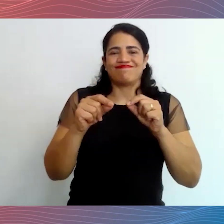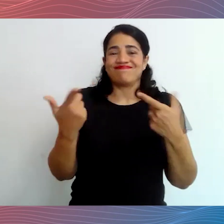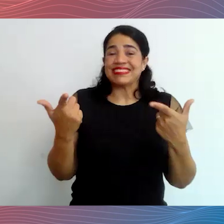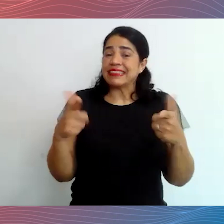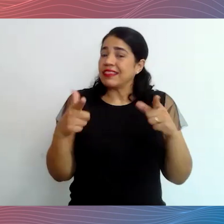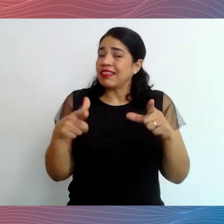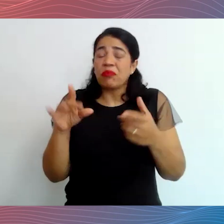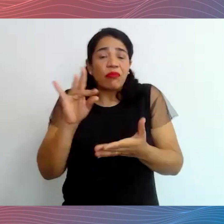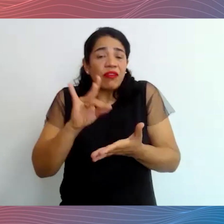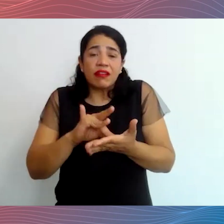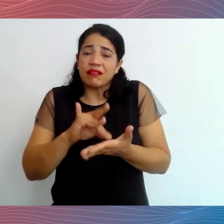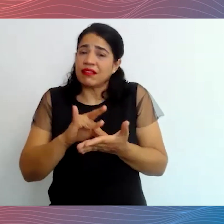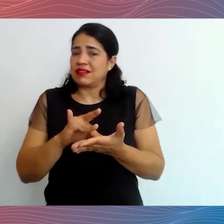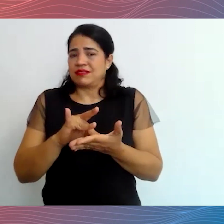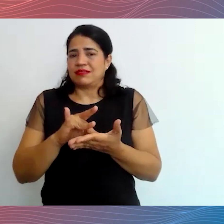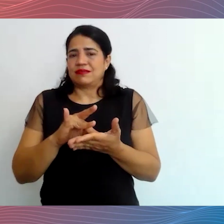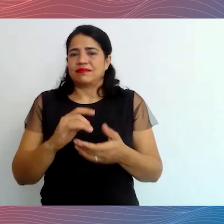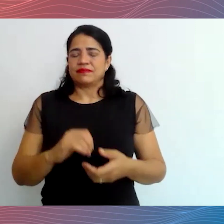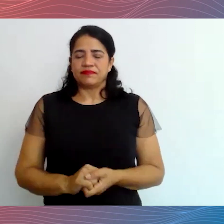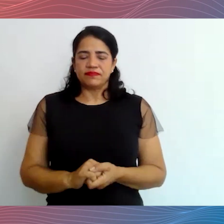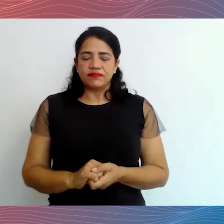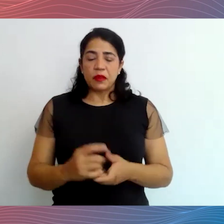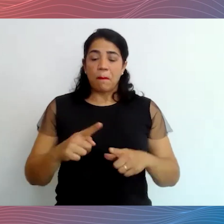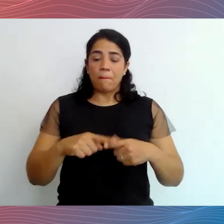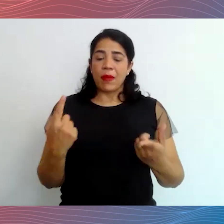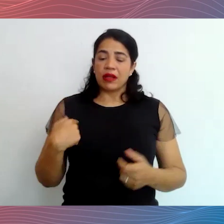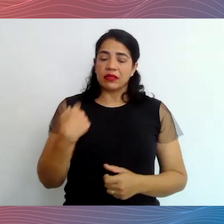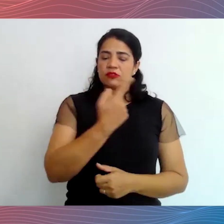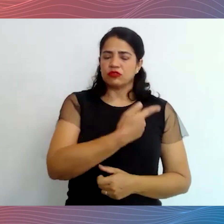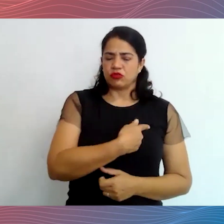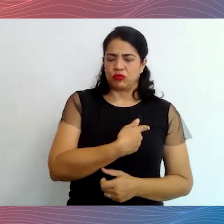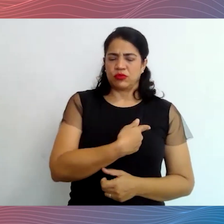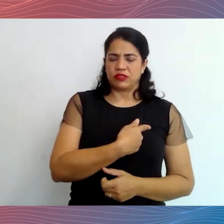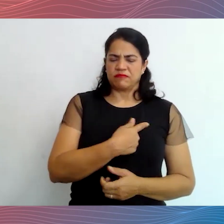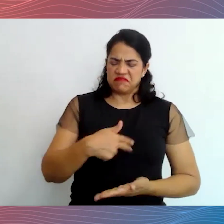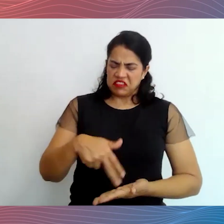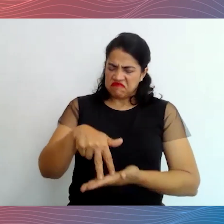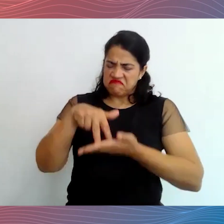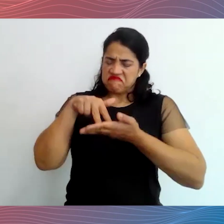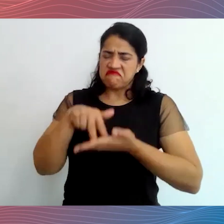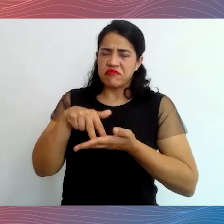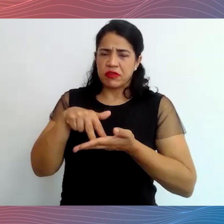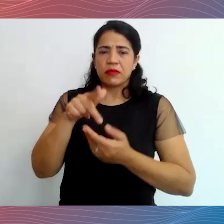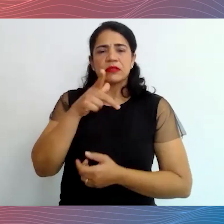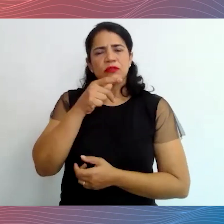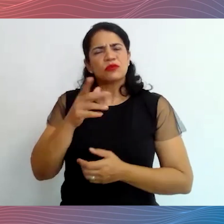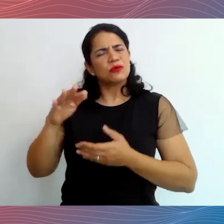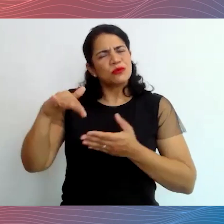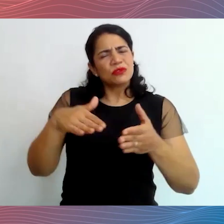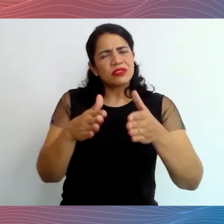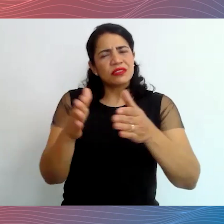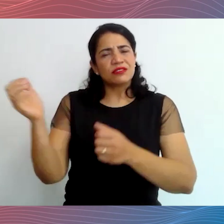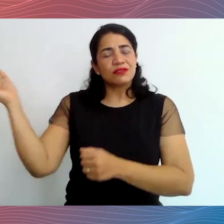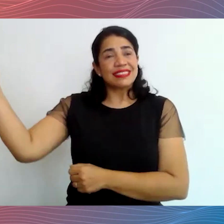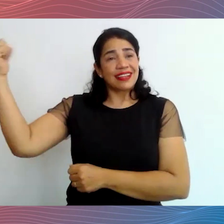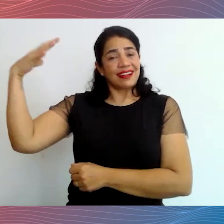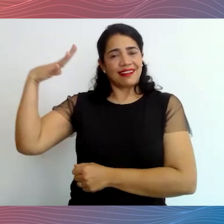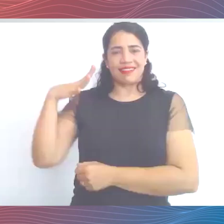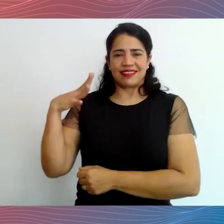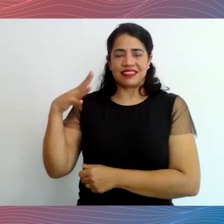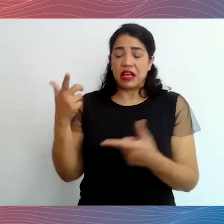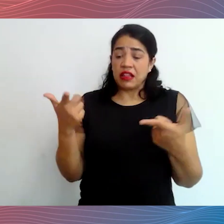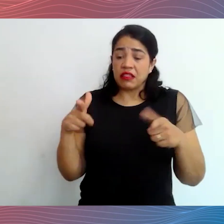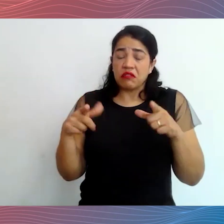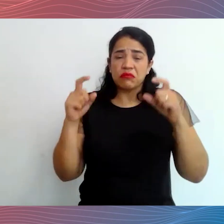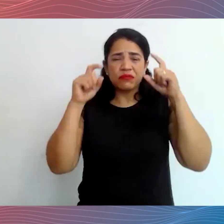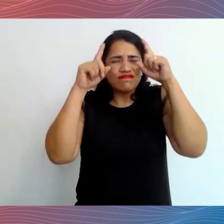graça, mais vamos ter menos dificuldade no casamento, no relacionamento com outras pessoas. Por quê? Porque nós estamos ganhando